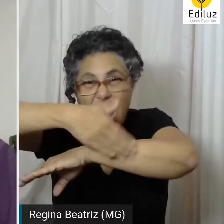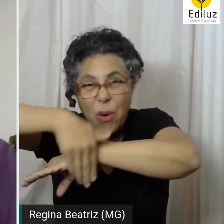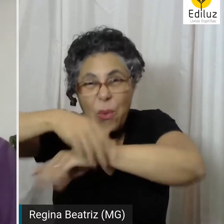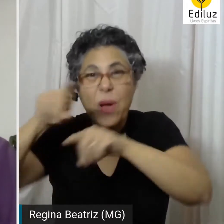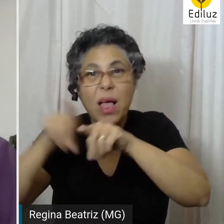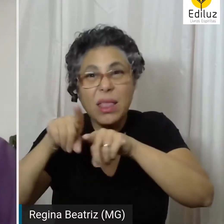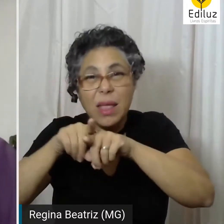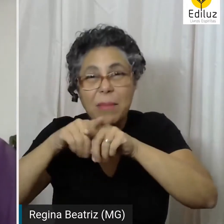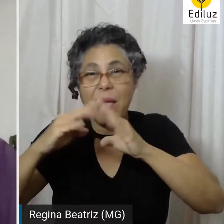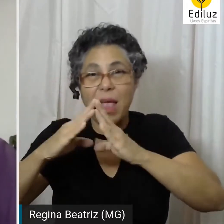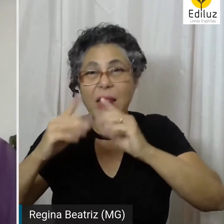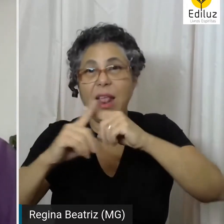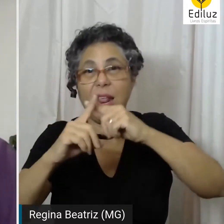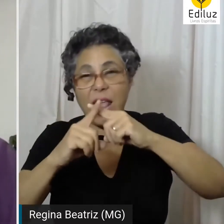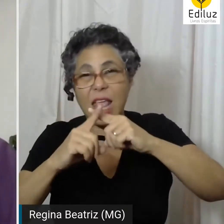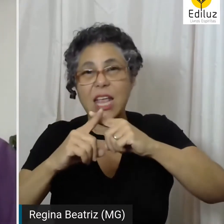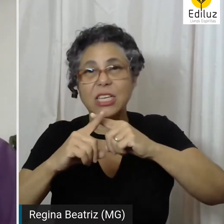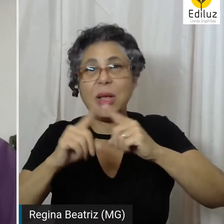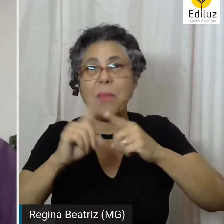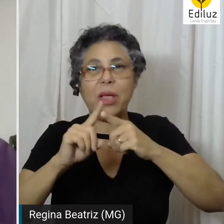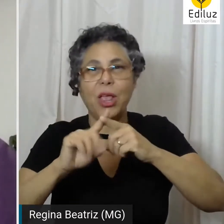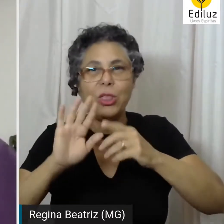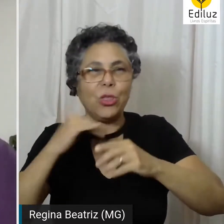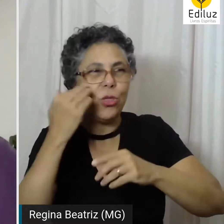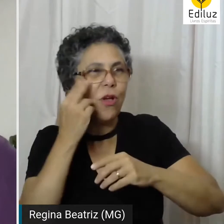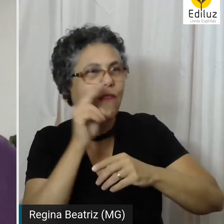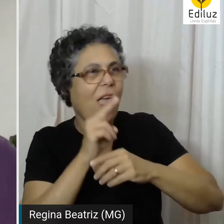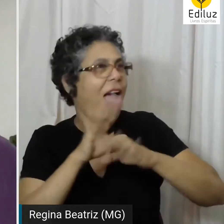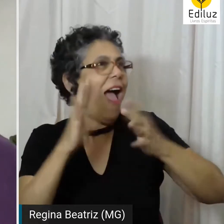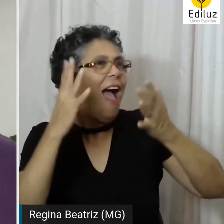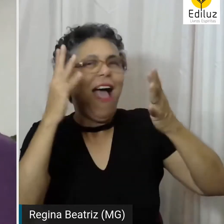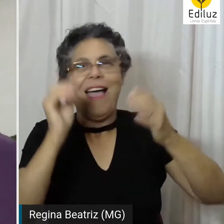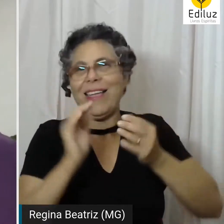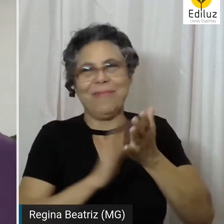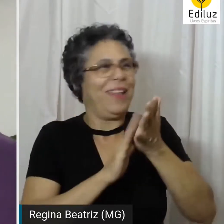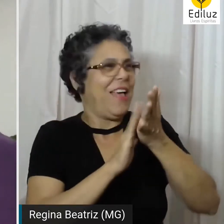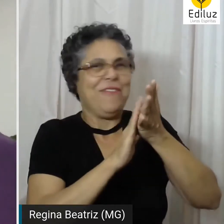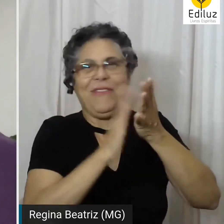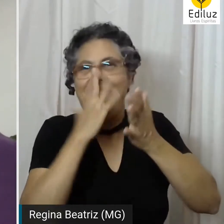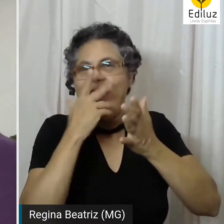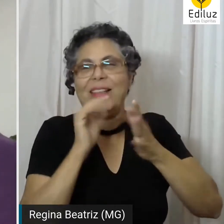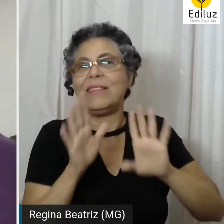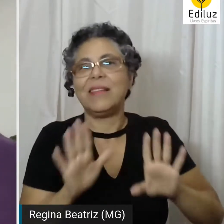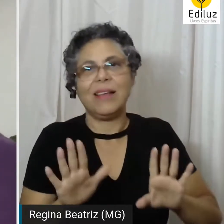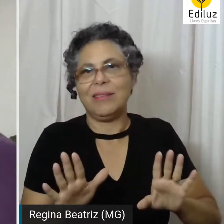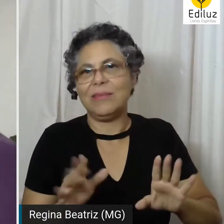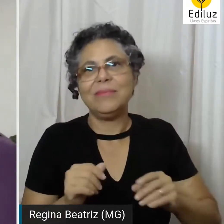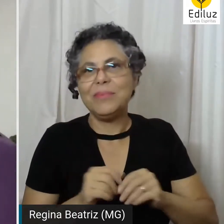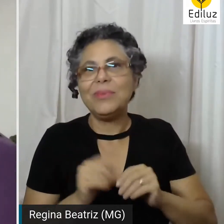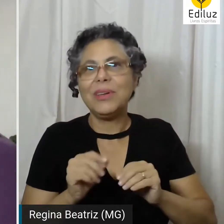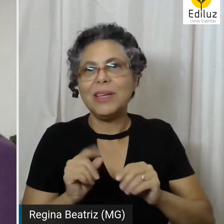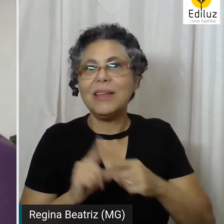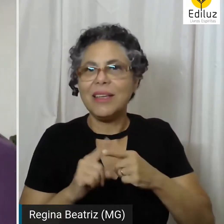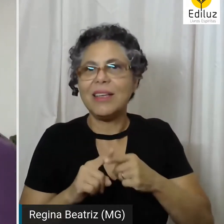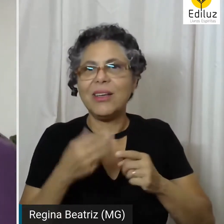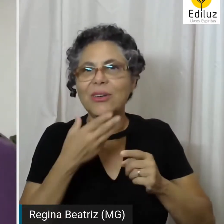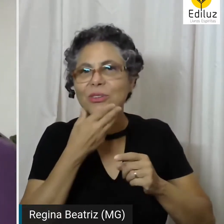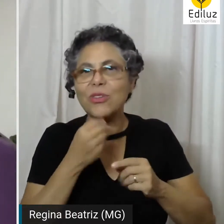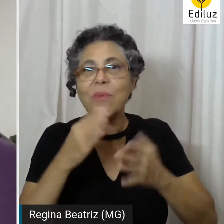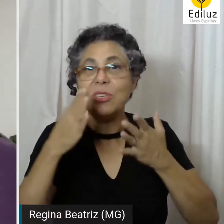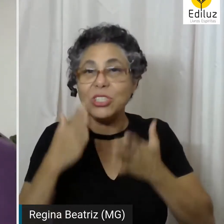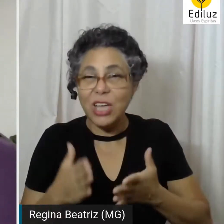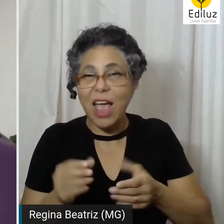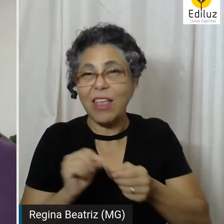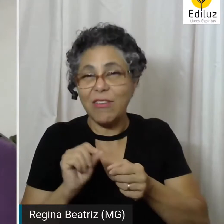glorificados pelos homens. Em verdade vos digo, já receberão o seu galardão.